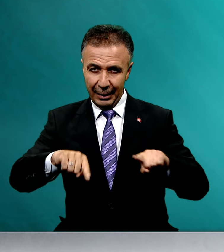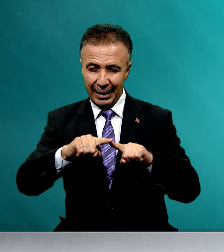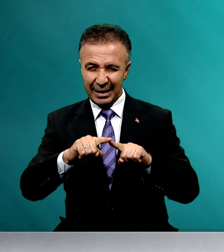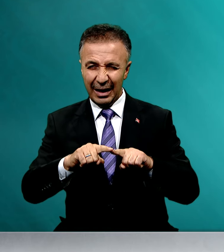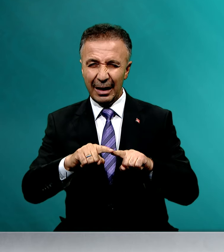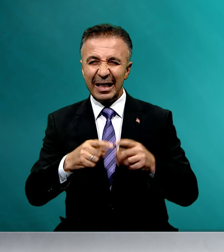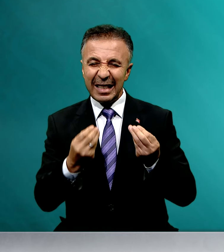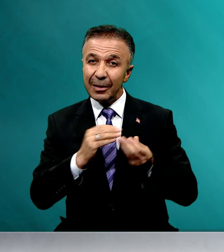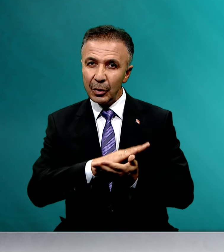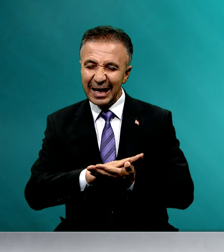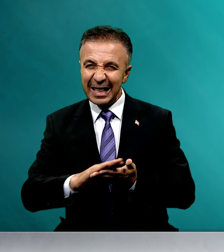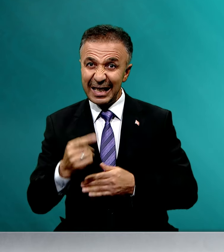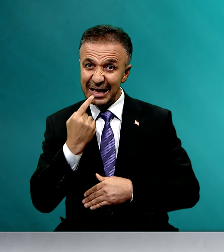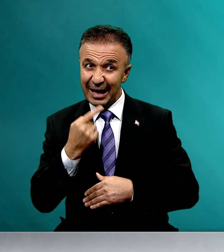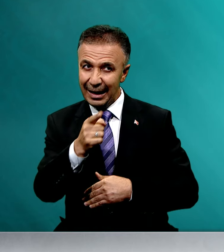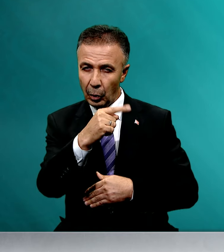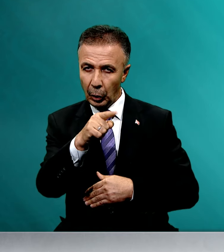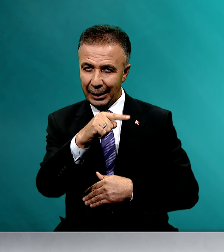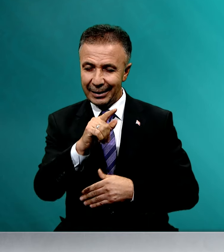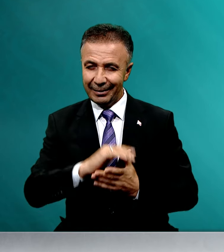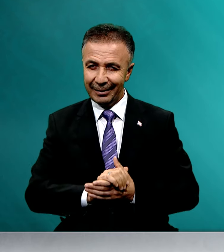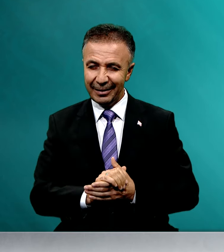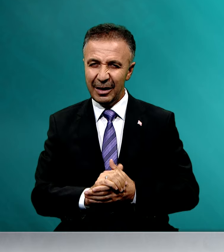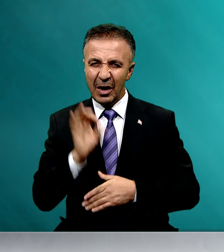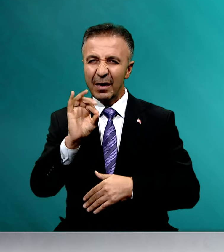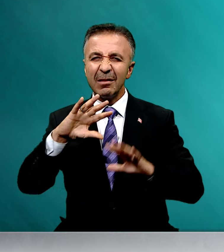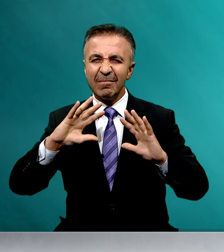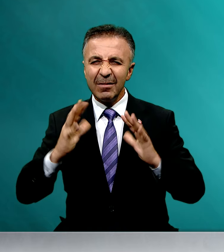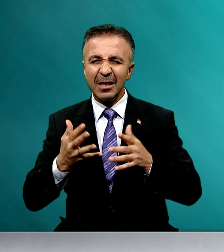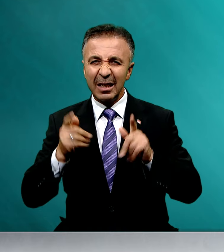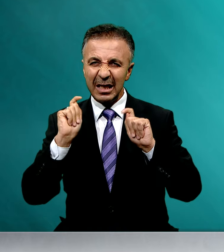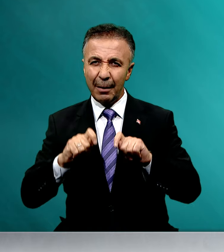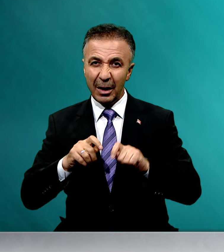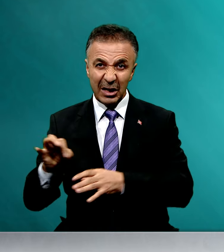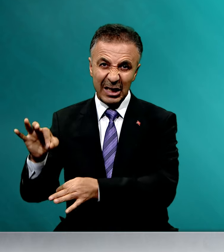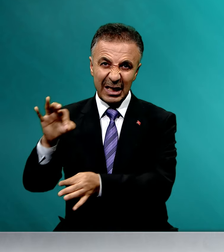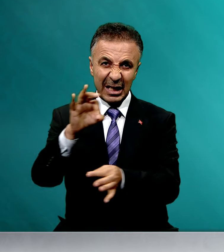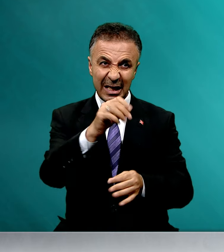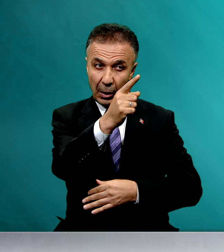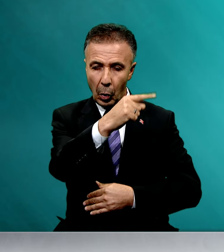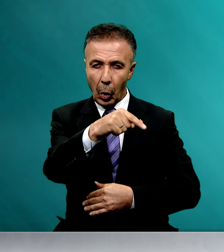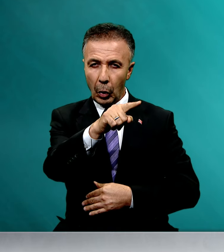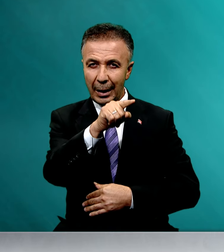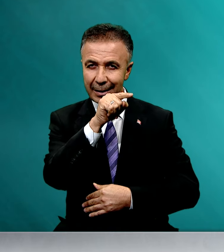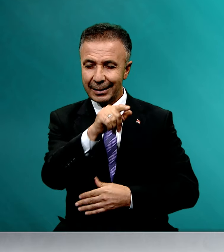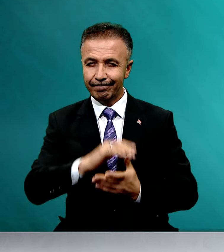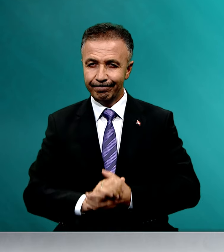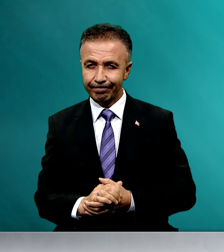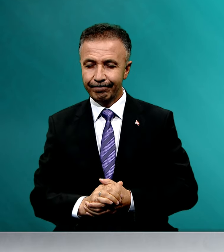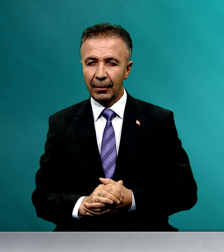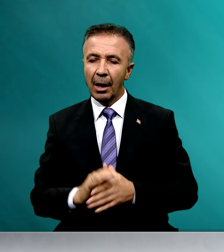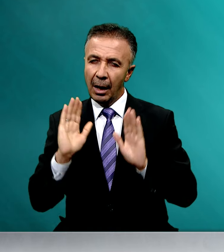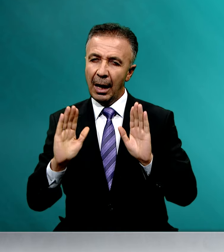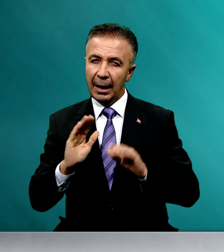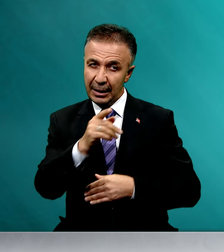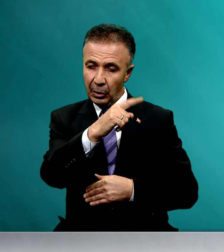derler. Halbuki onlar fesatçıların ta kendileridir. Lakin onlar